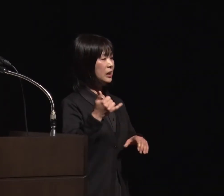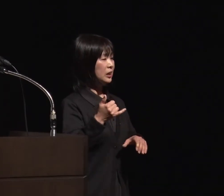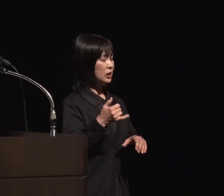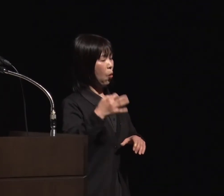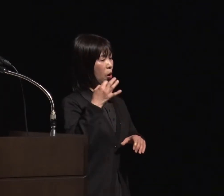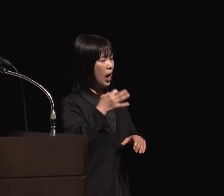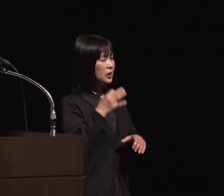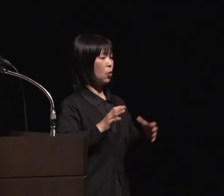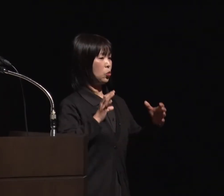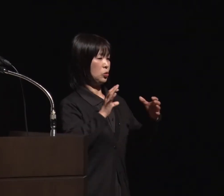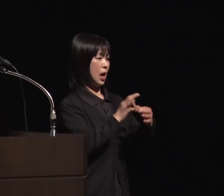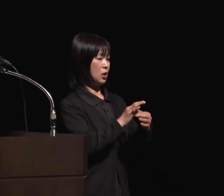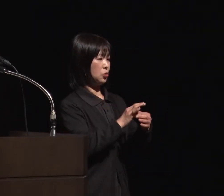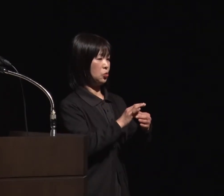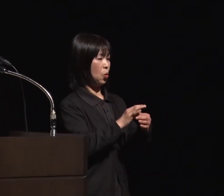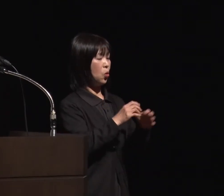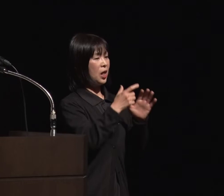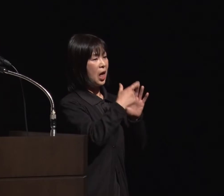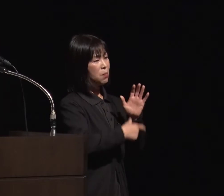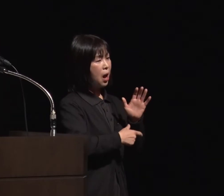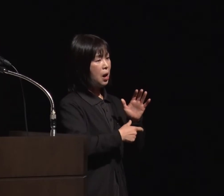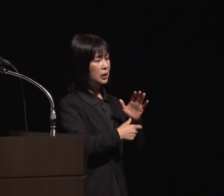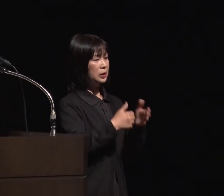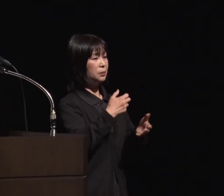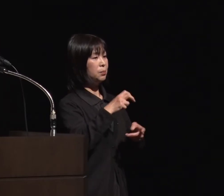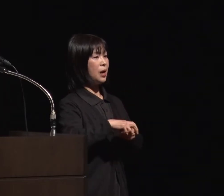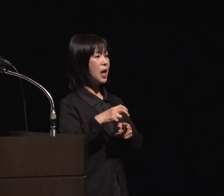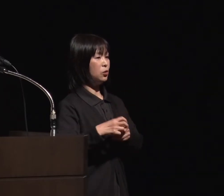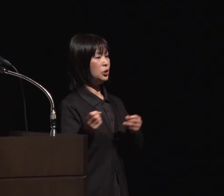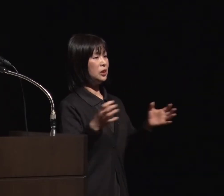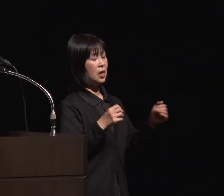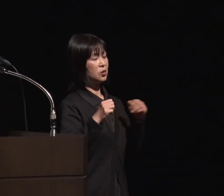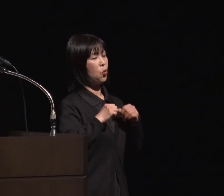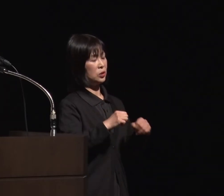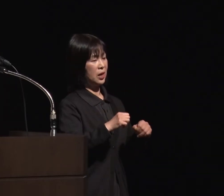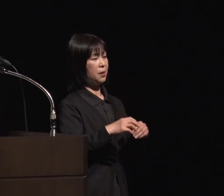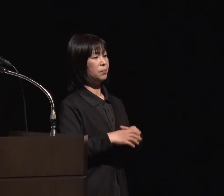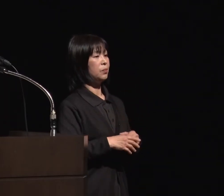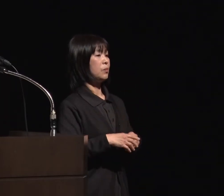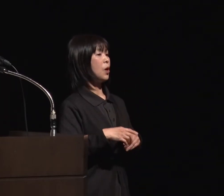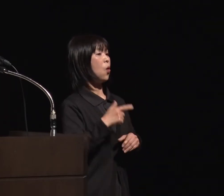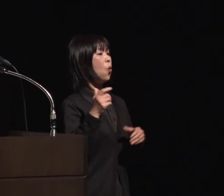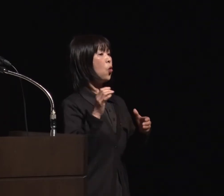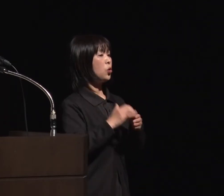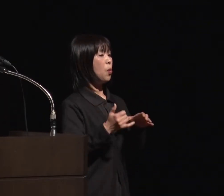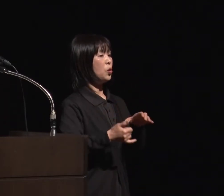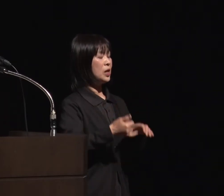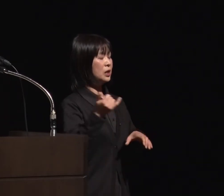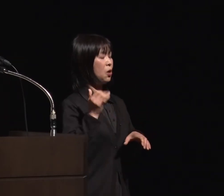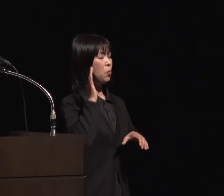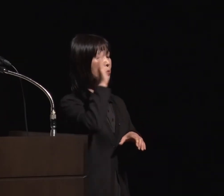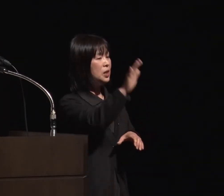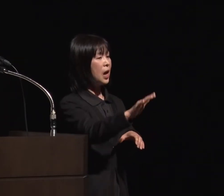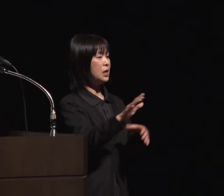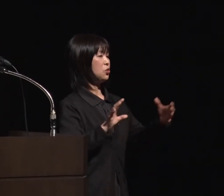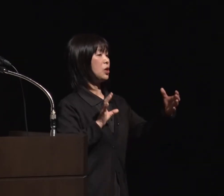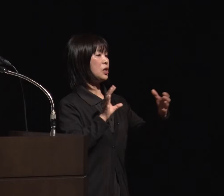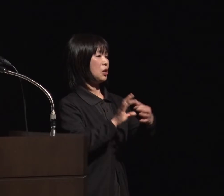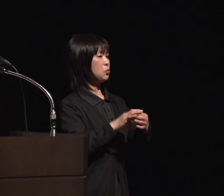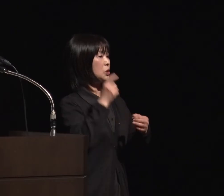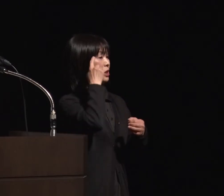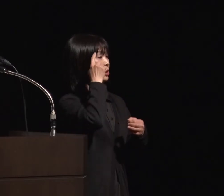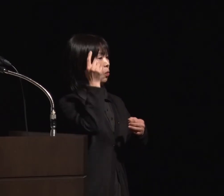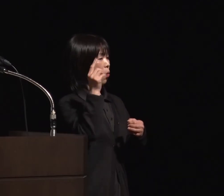なぐをテーマとしたパネルディスカッションを行うことで、大友氏遺跡を未来につないでいくためのヒント